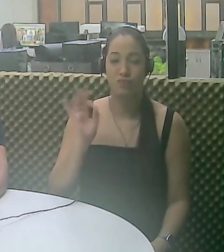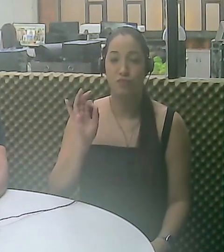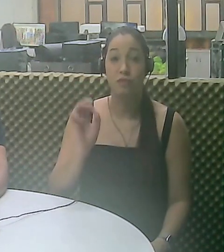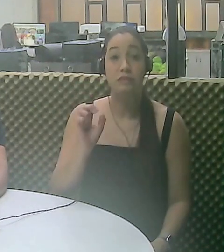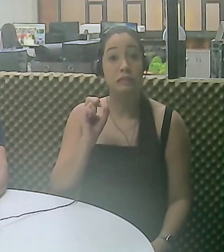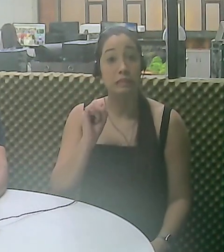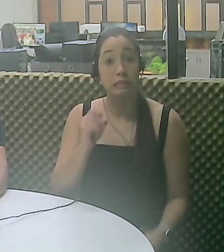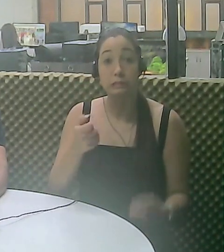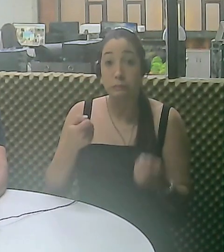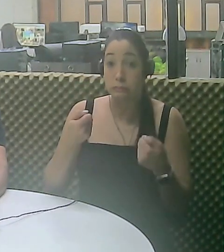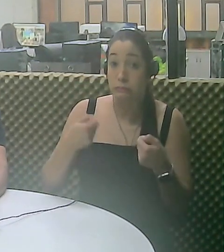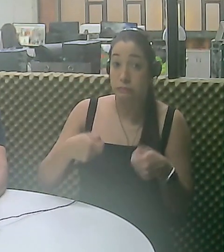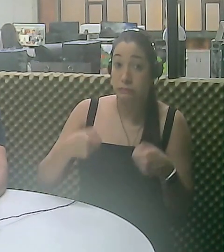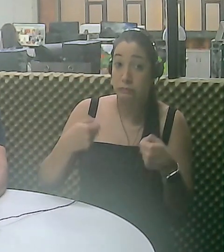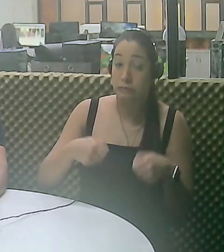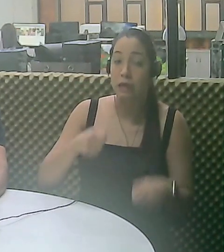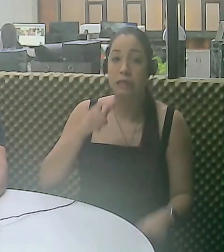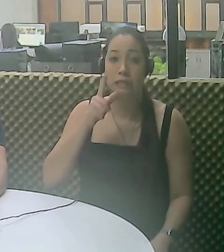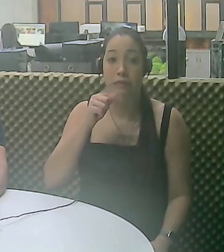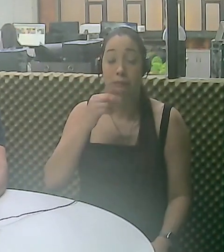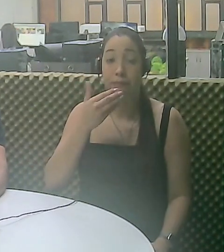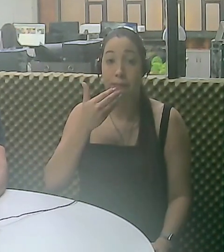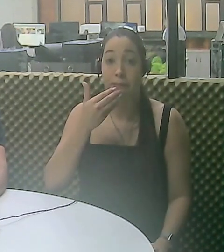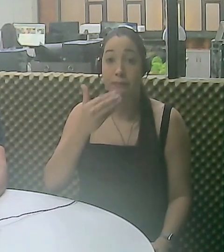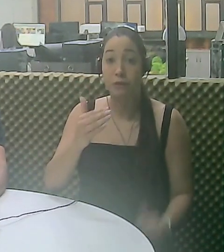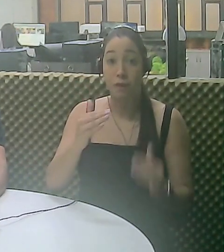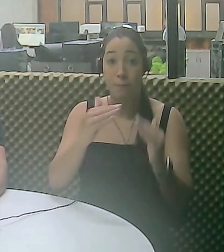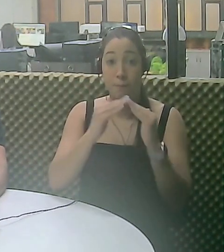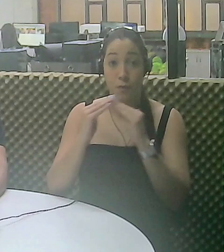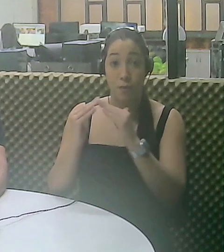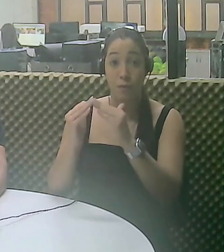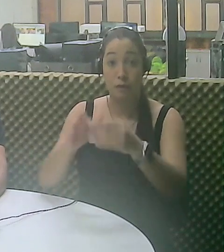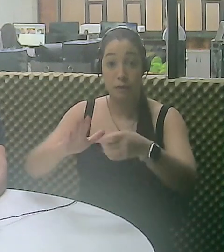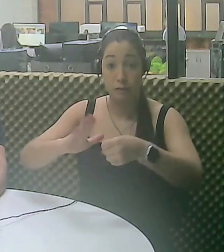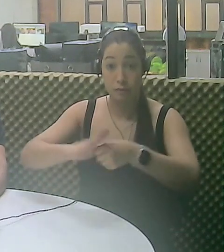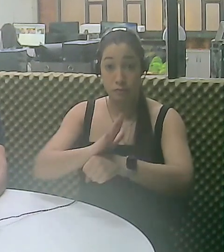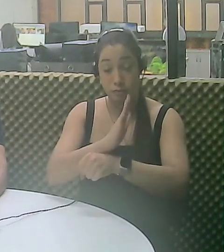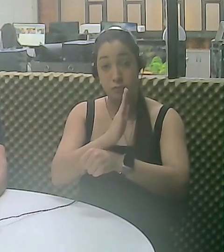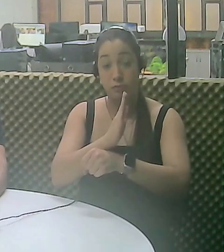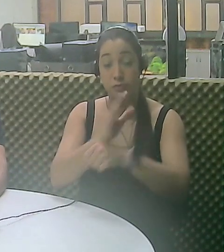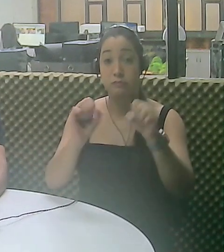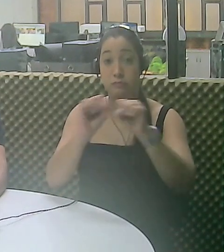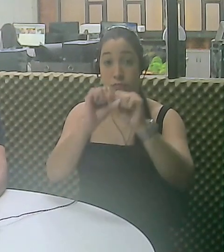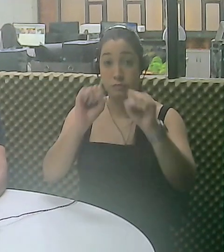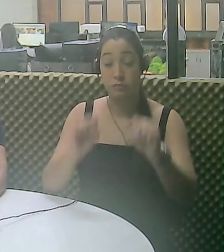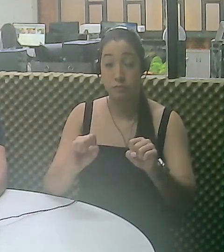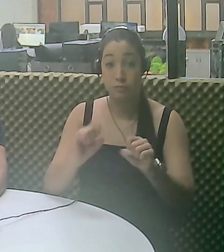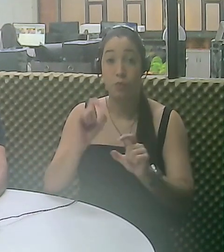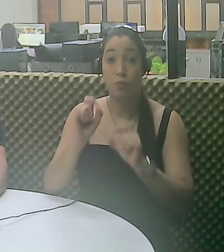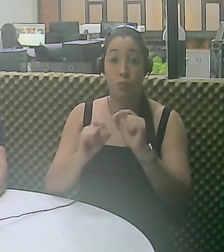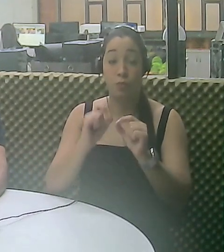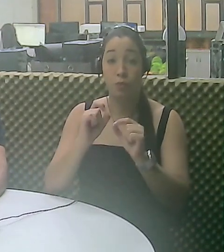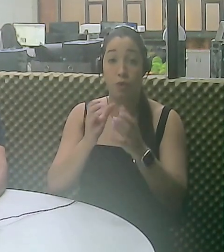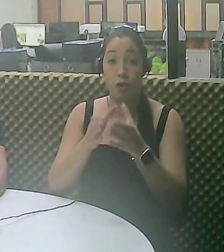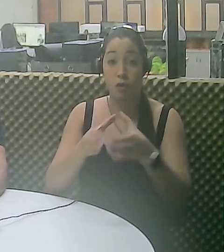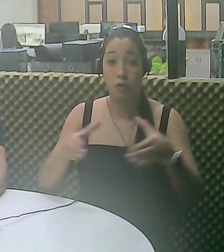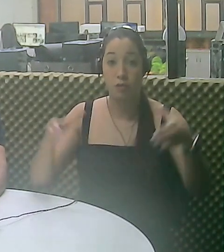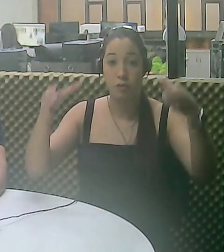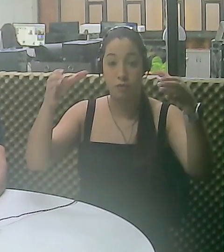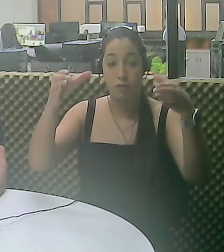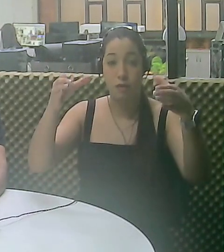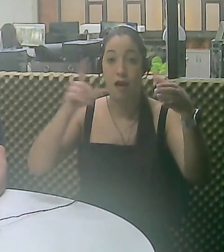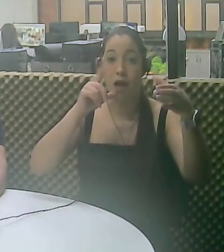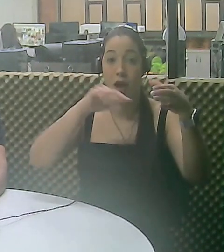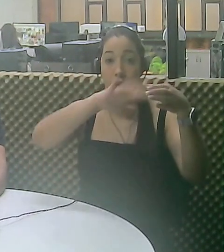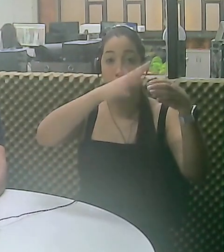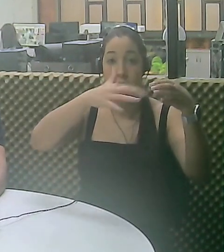Caso seja necessário, o DEMAE recomenda aos moradores dos bairros abastecidos pelo sistema a usar a reserva doméstica de suas